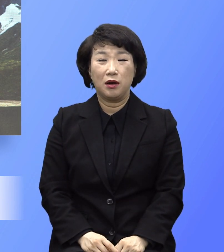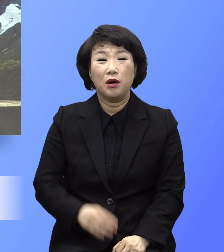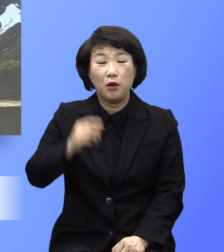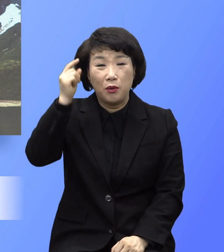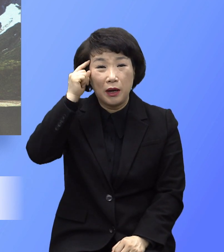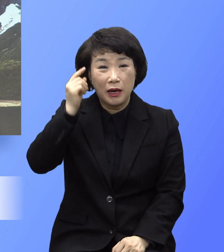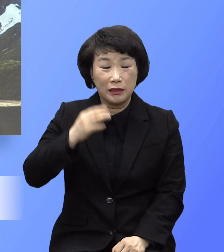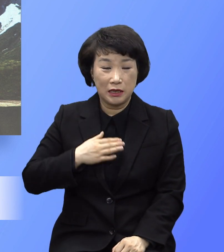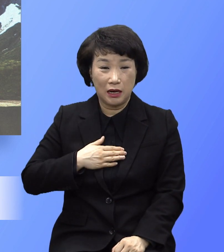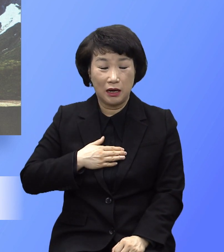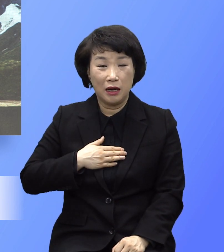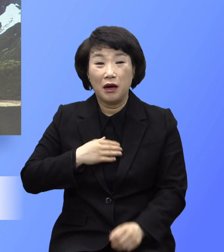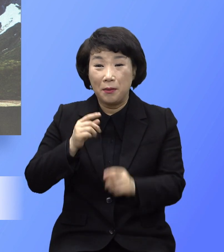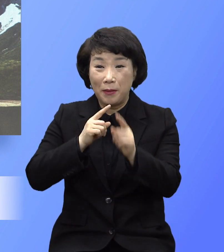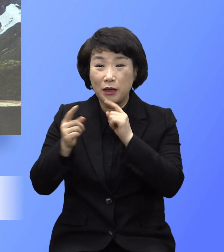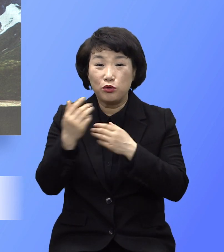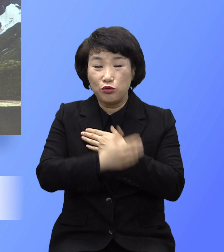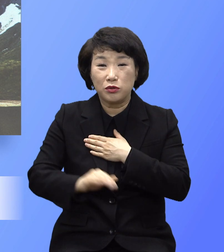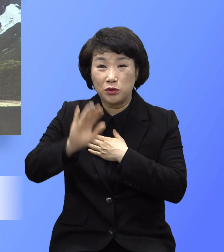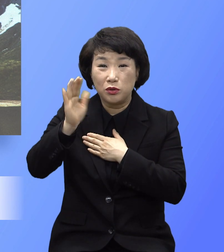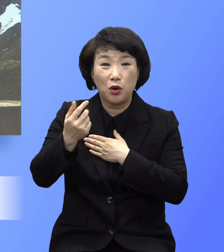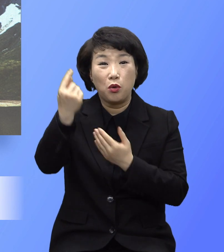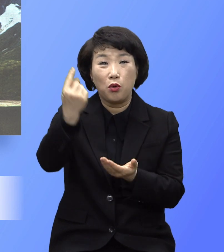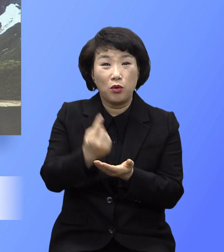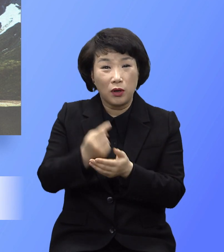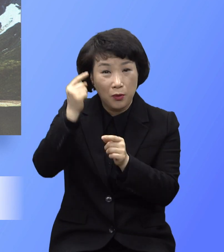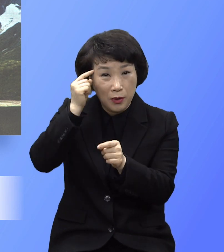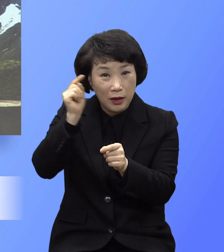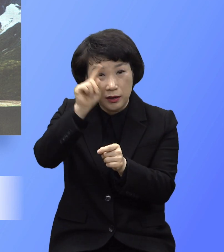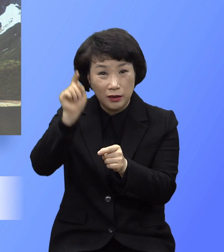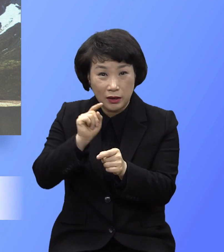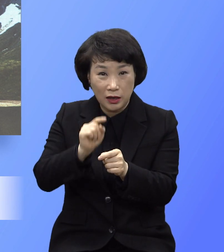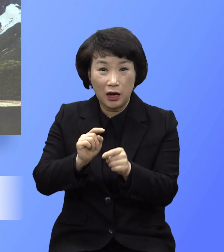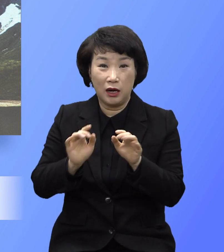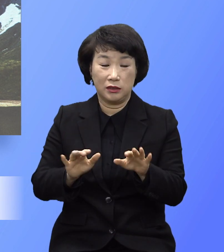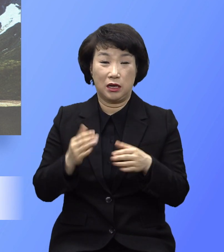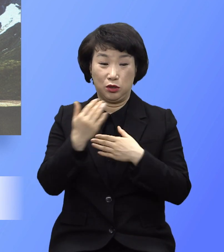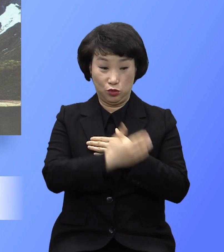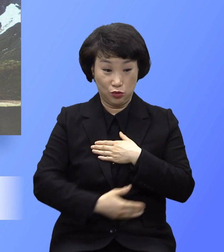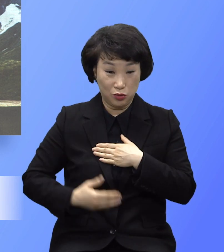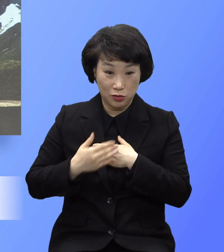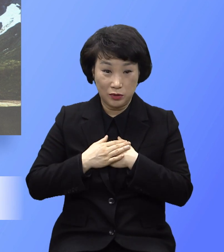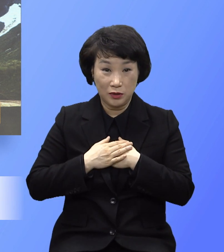왜 말씀이 육신이 되시느냐? 육신은